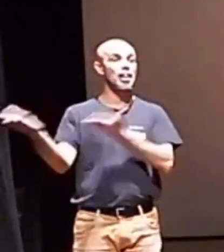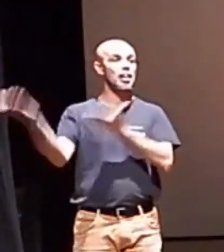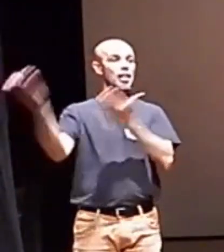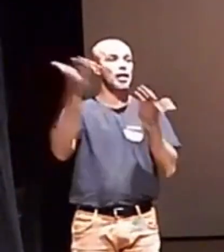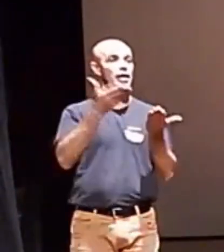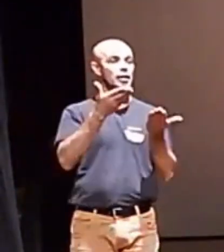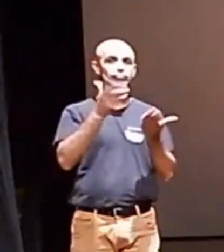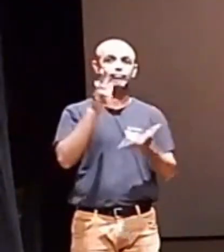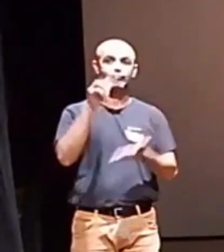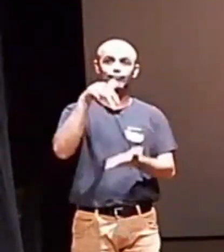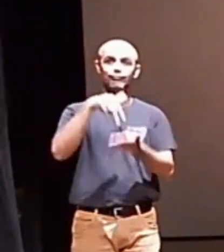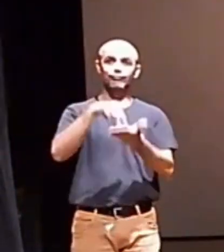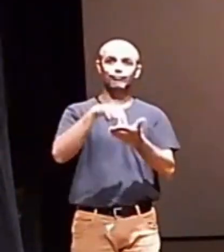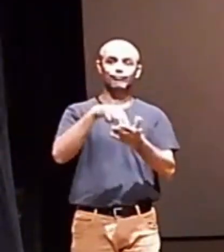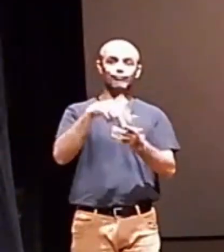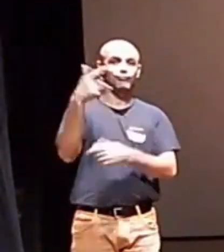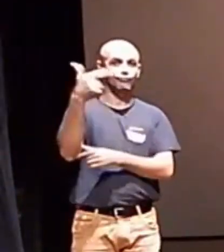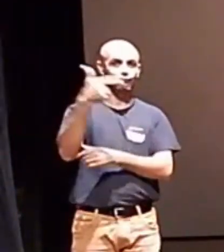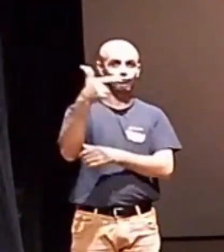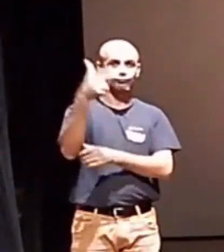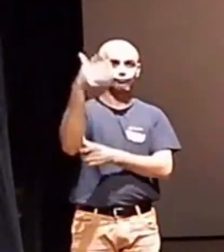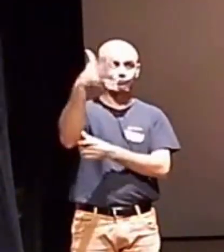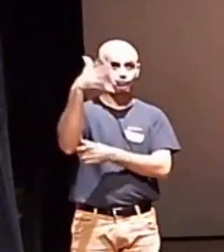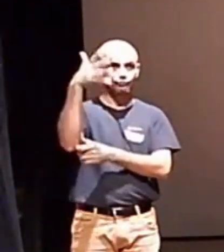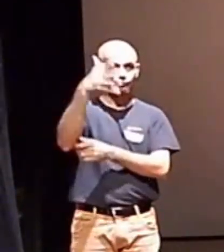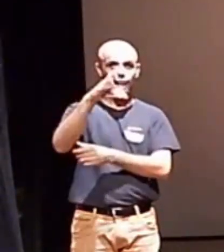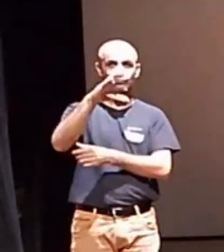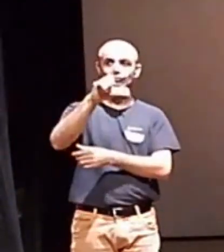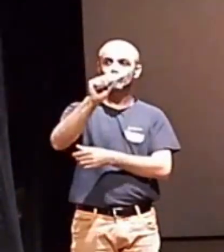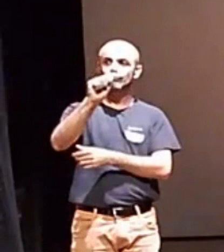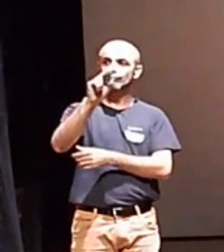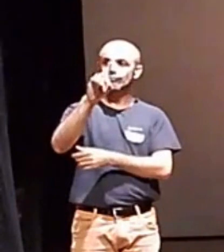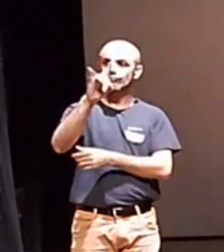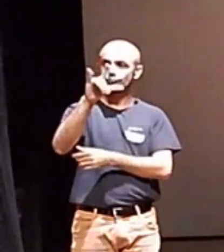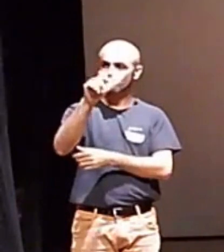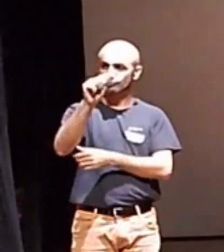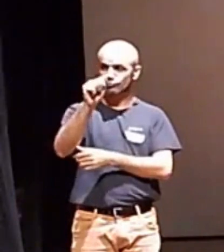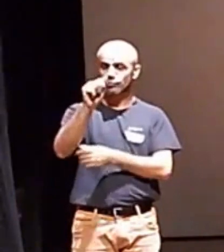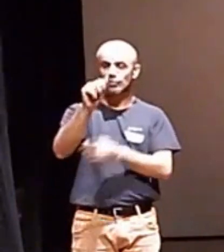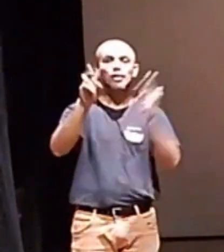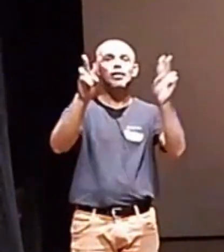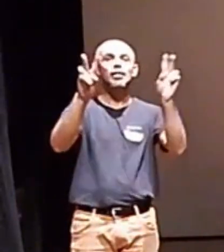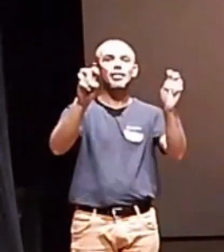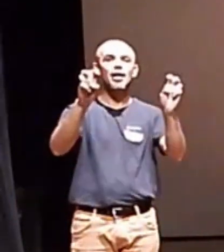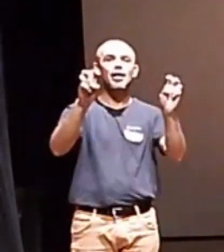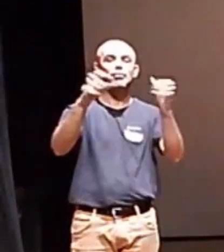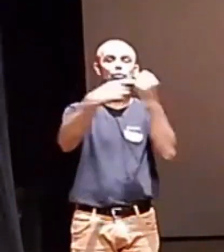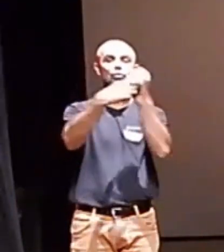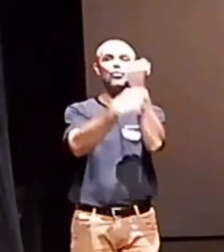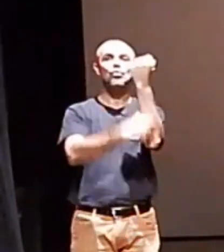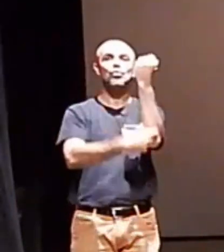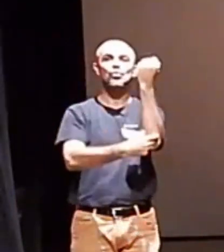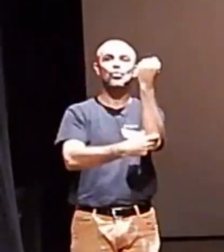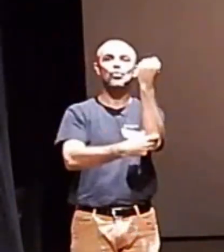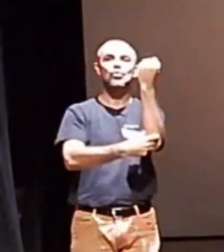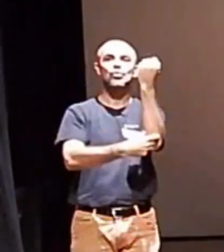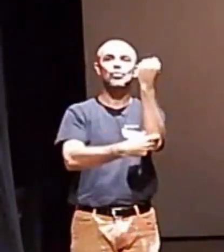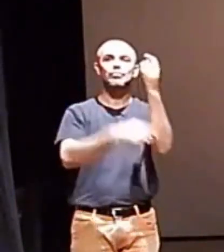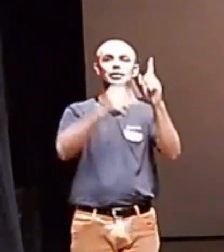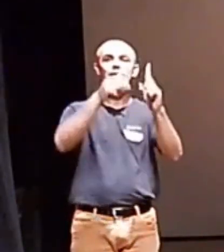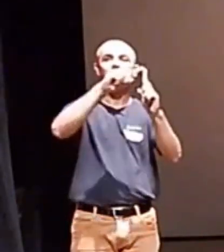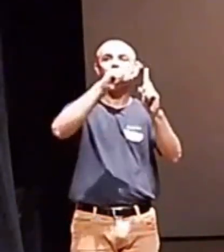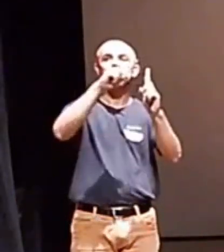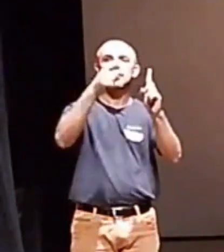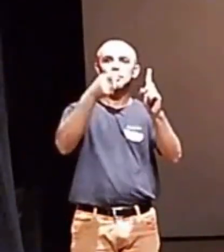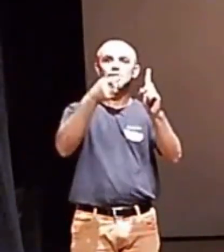Convidamos agora a nossa segunda palestrante, a doutora Cláudia de Oliveira, que falará sobre coluna e gestação